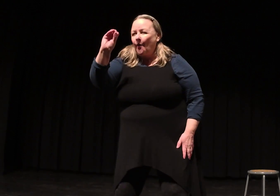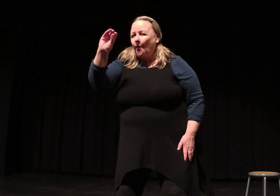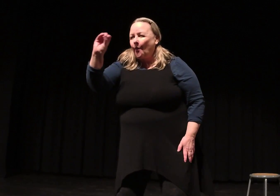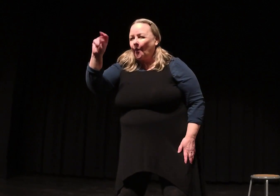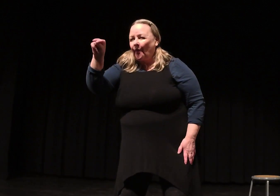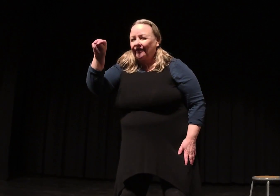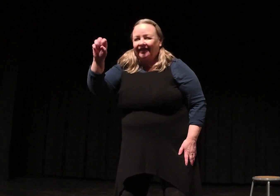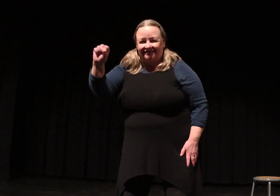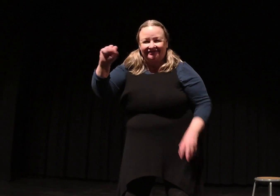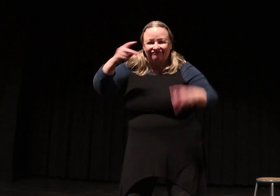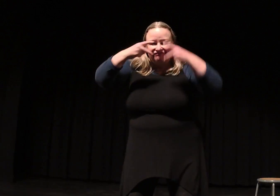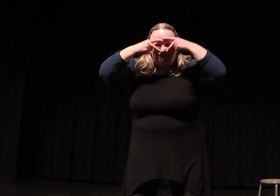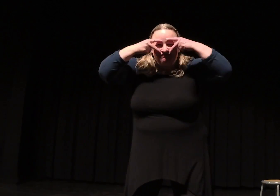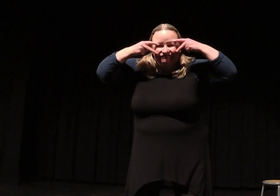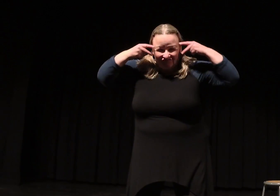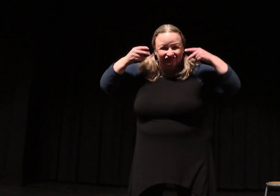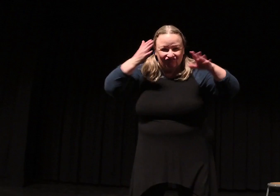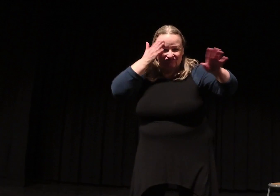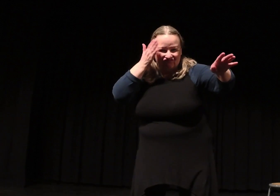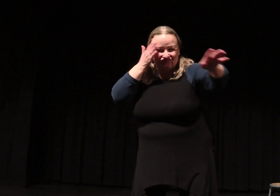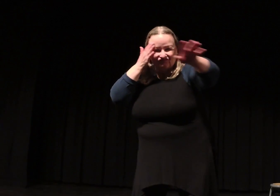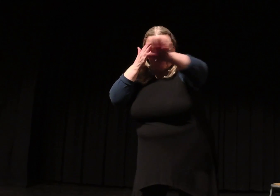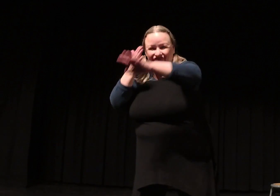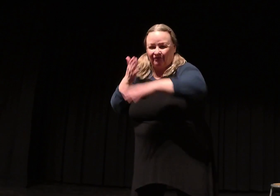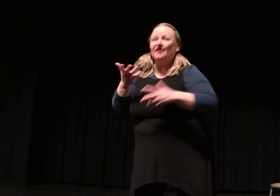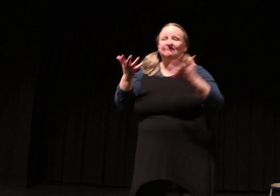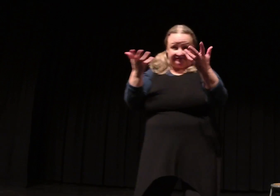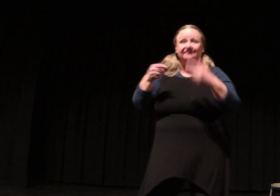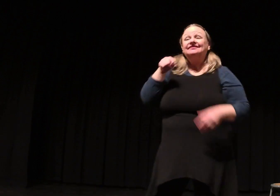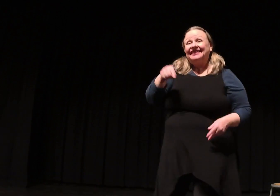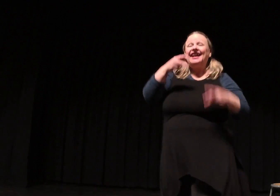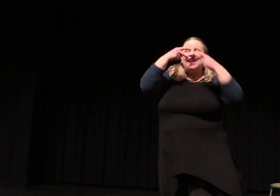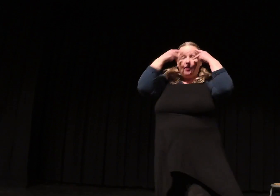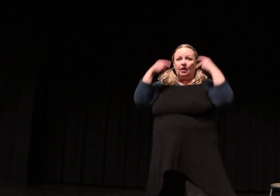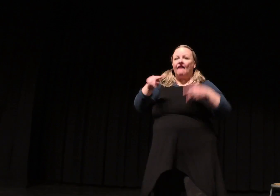Donc, vous connaissez ça, des ratons laveurs?